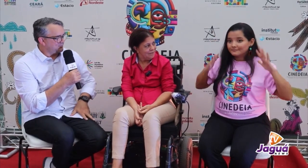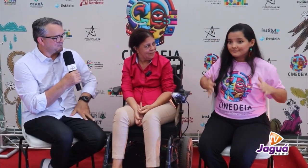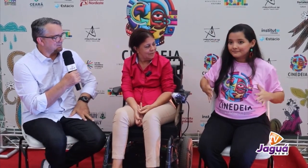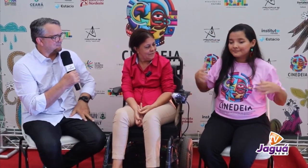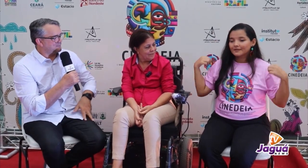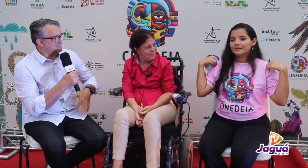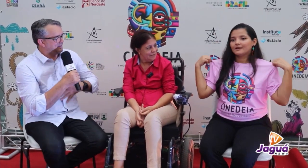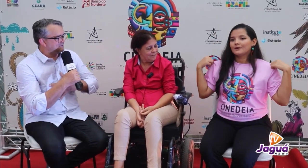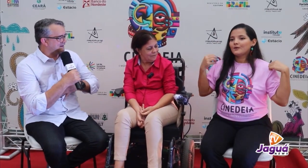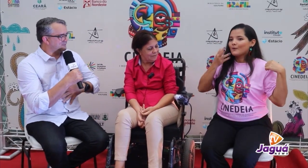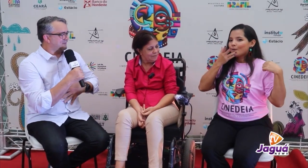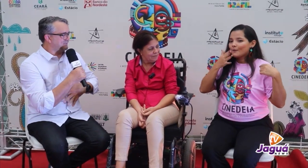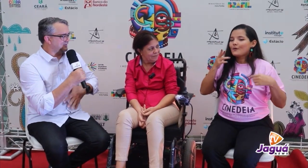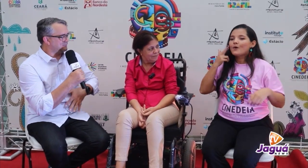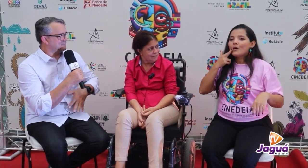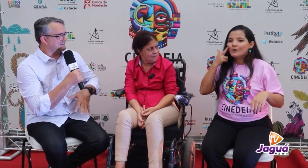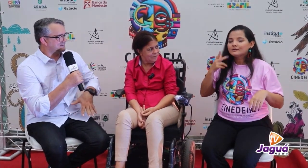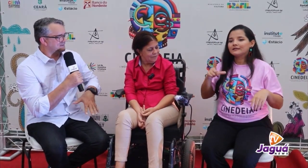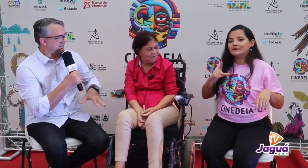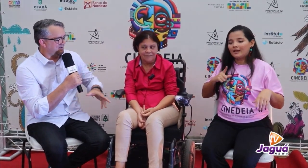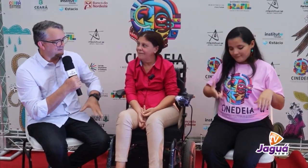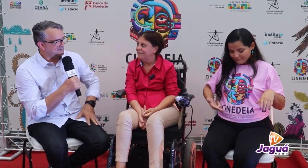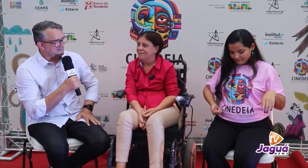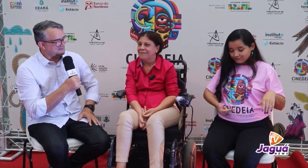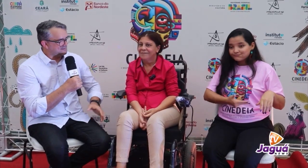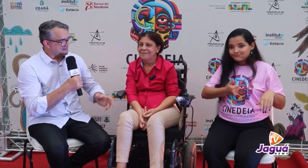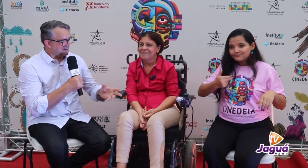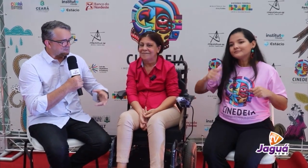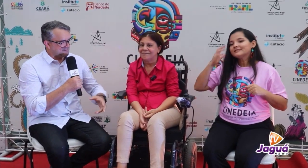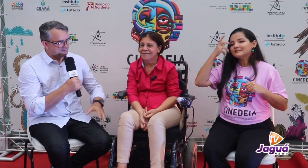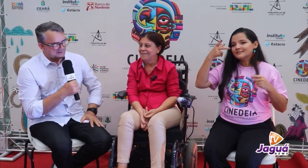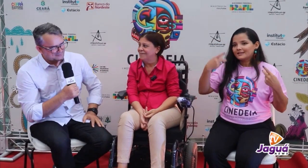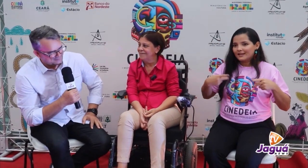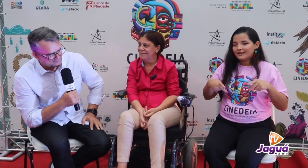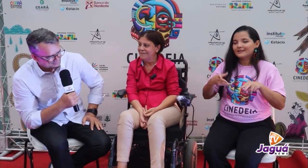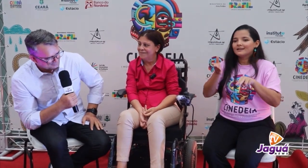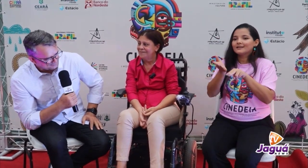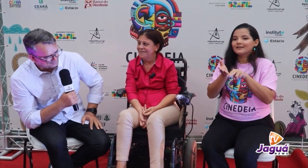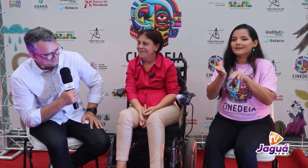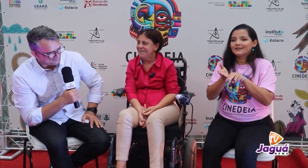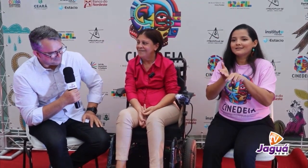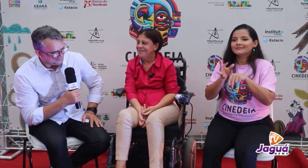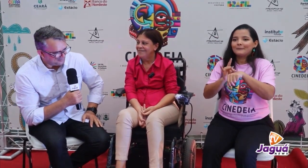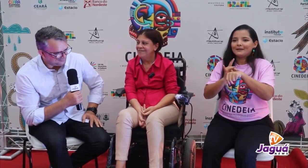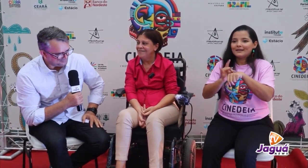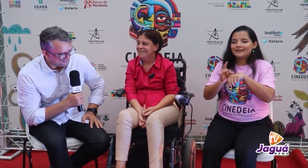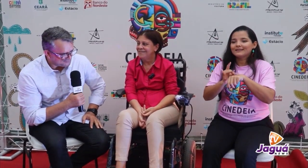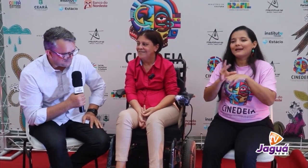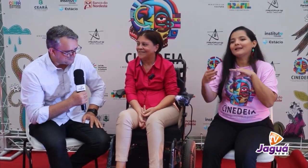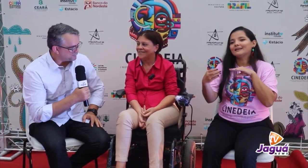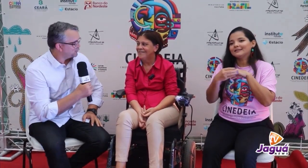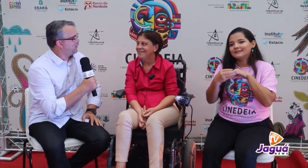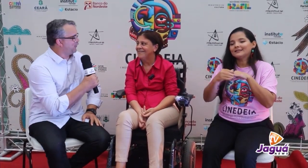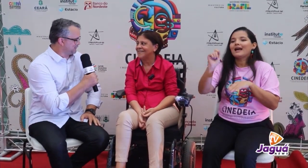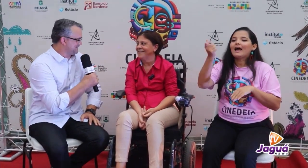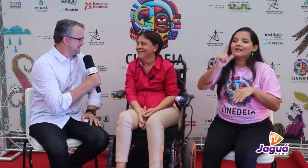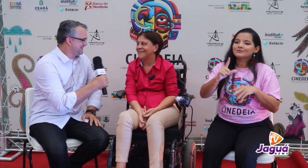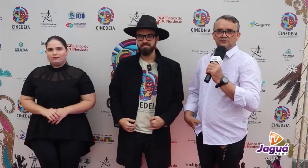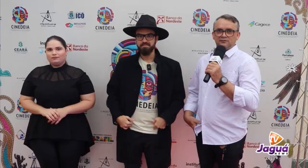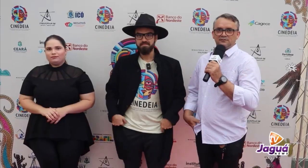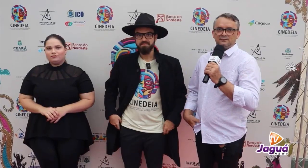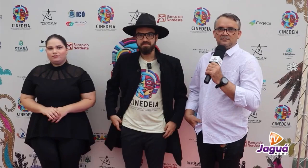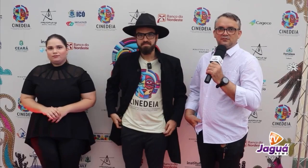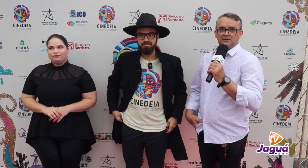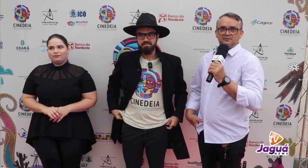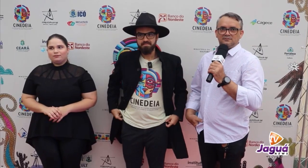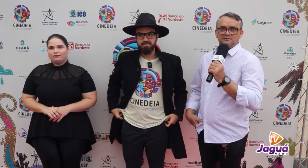blusa rosa com detalhes do evento, Cine Ideia, de calça preta e de tênis azul com rosa.